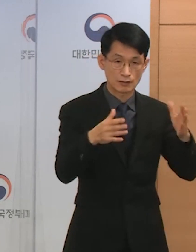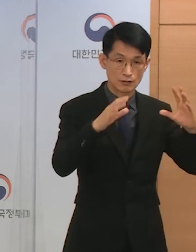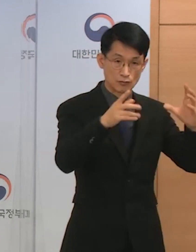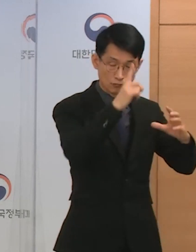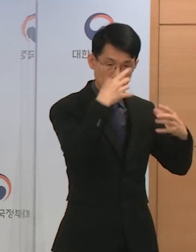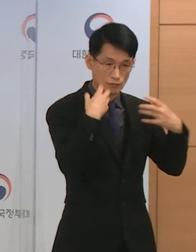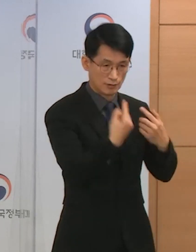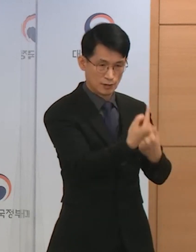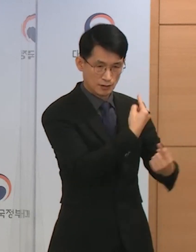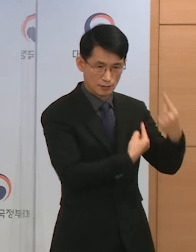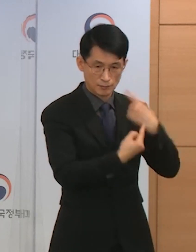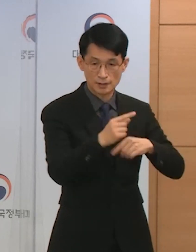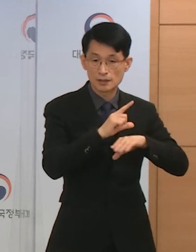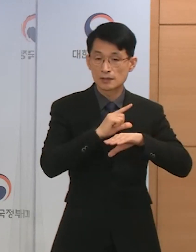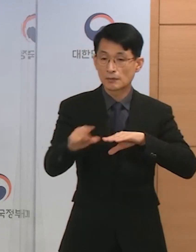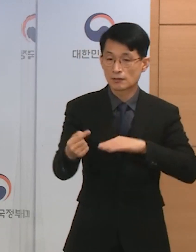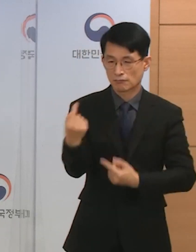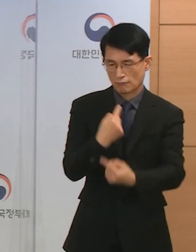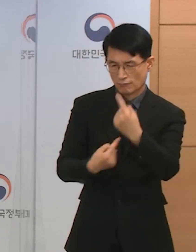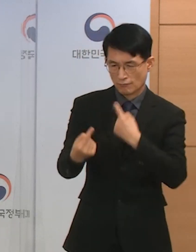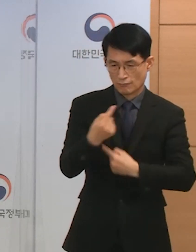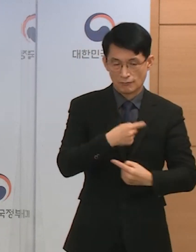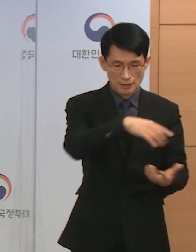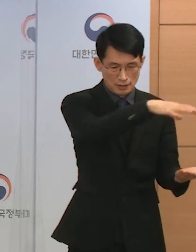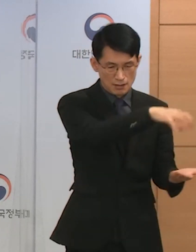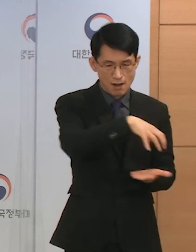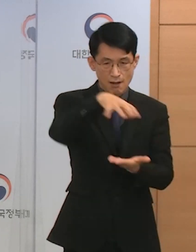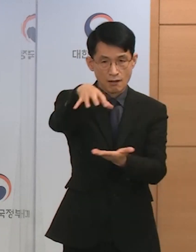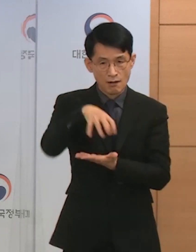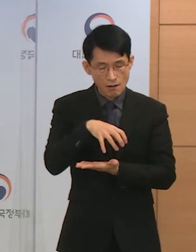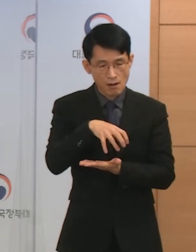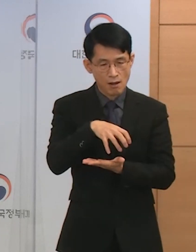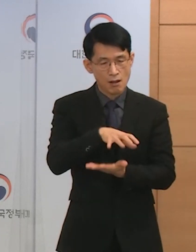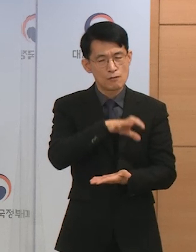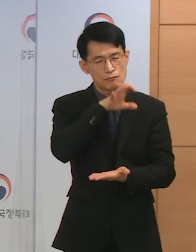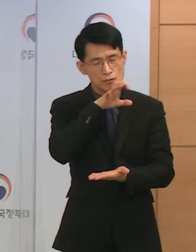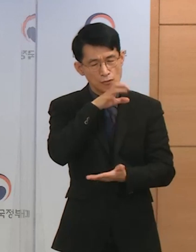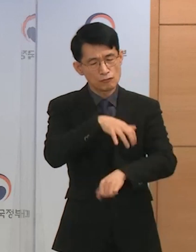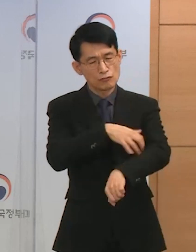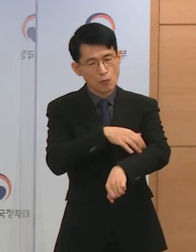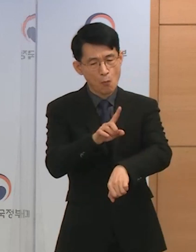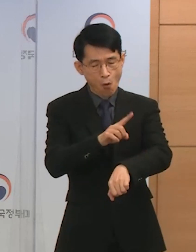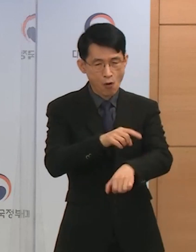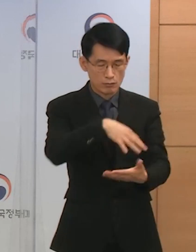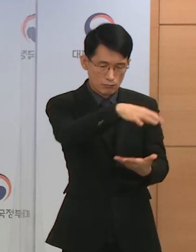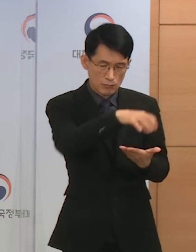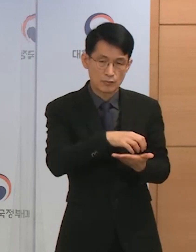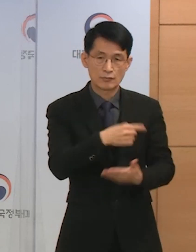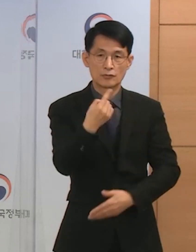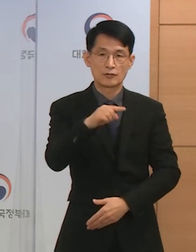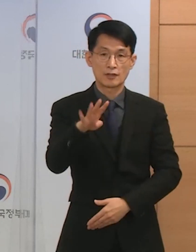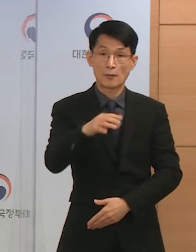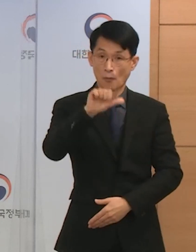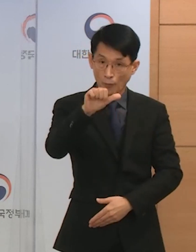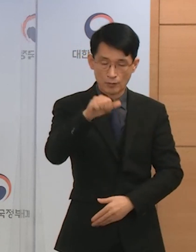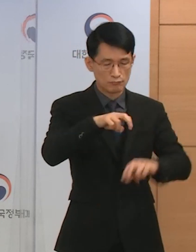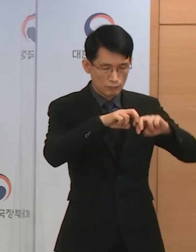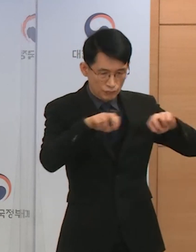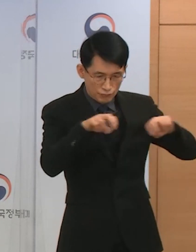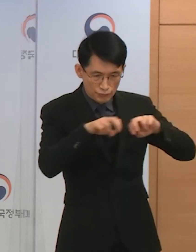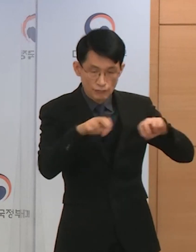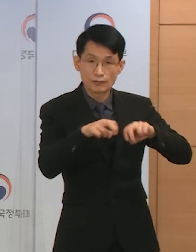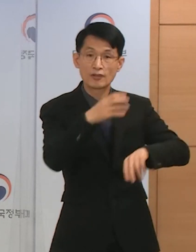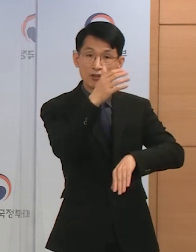신문고와 지자체 민원 창구 등에 수집된 반지하 관련 민원 총 1,405건을